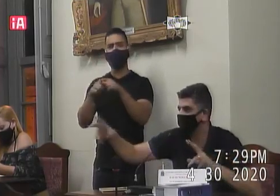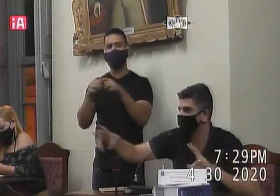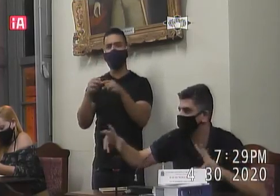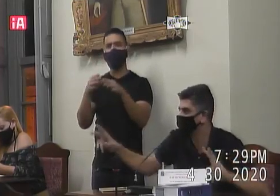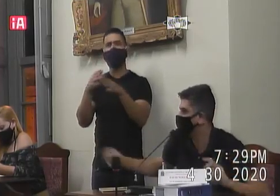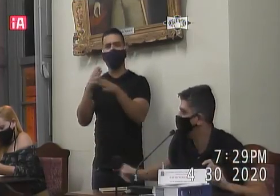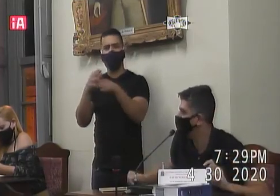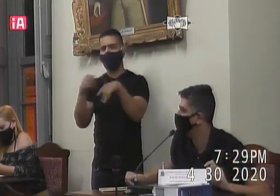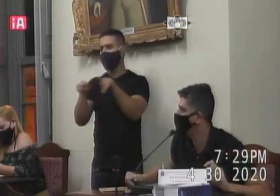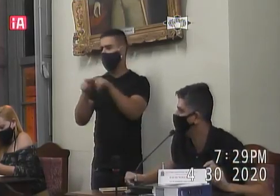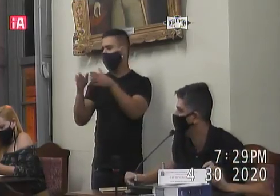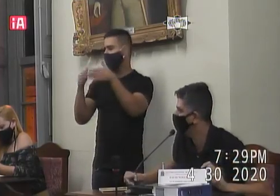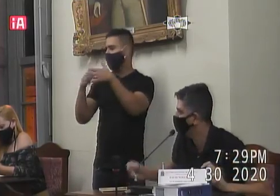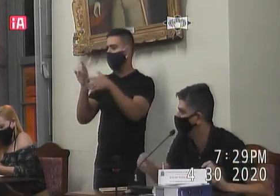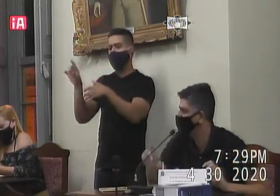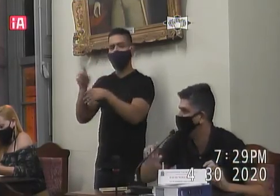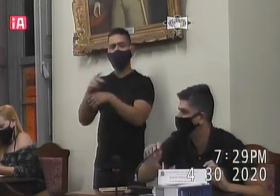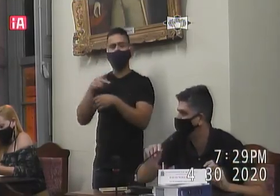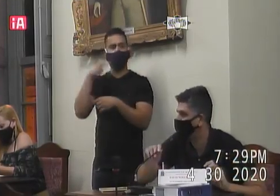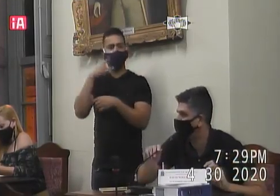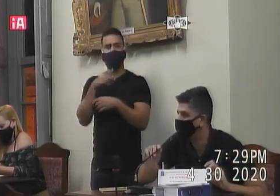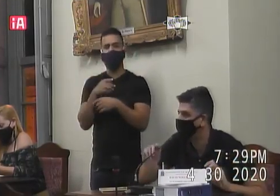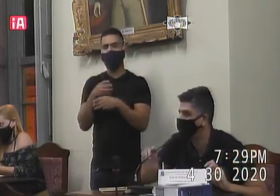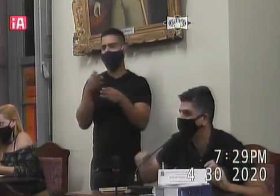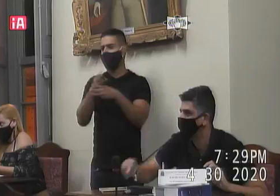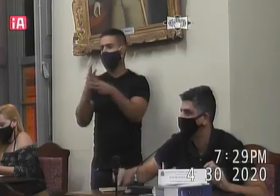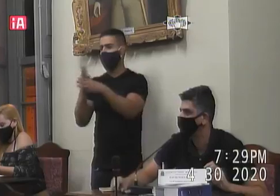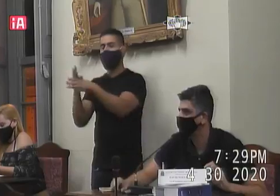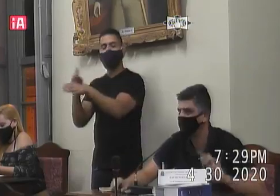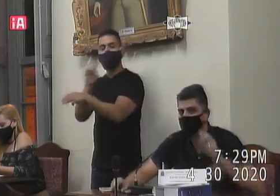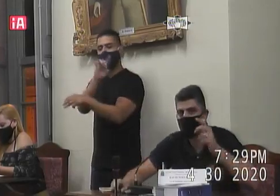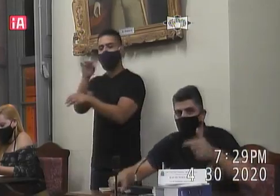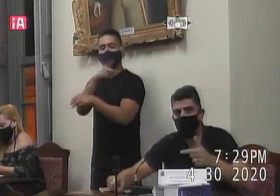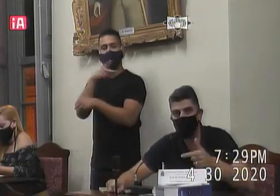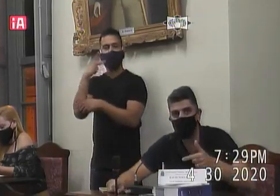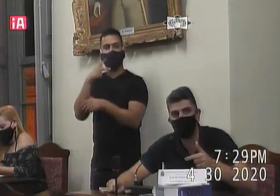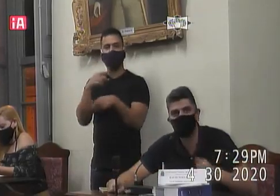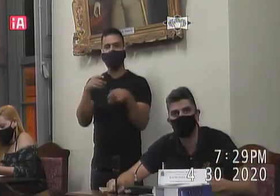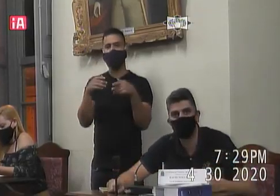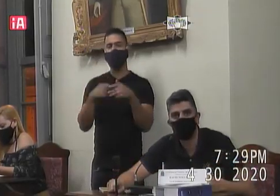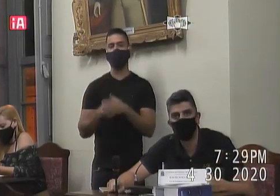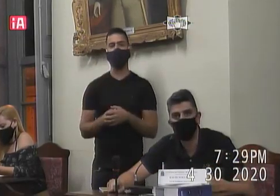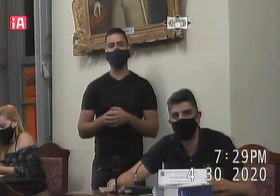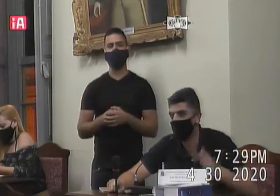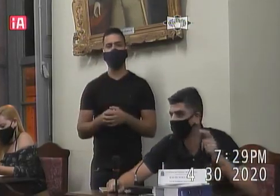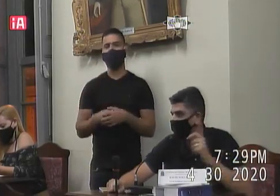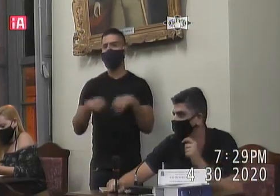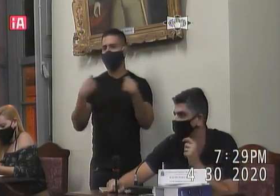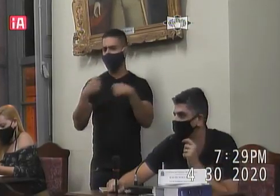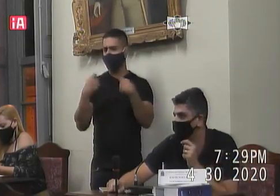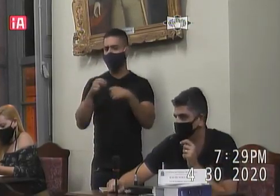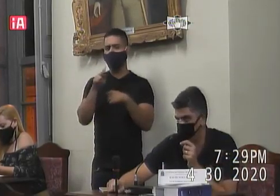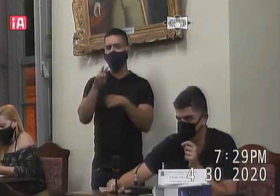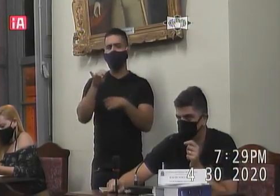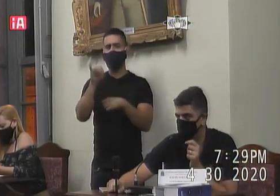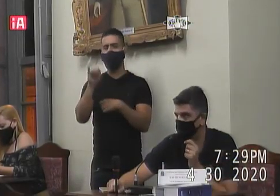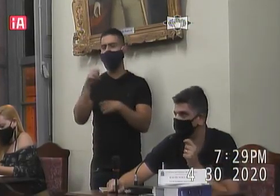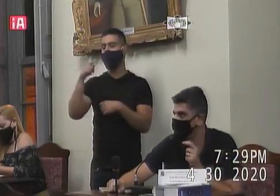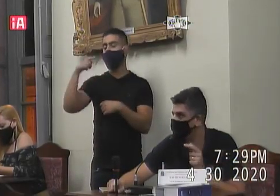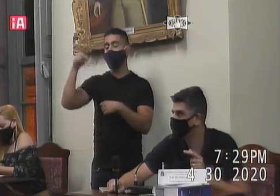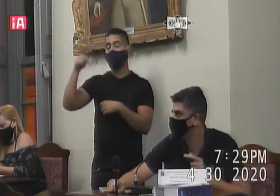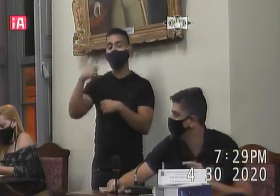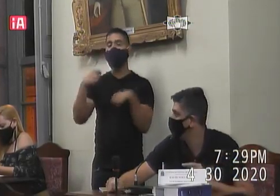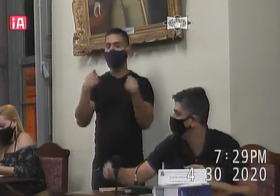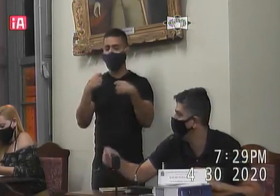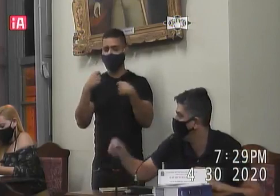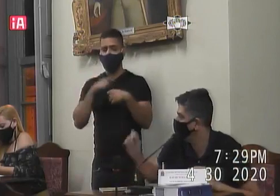Zap, no pedido dos outros vereadores aqui, porque chega para um, chega para todo mundo, precisando de uma UTI. Está lá em Rio das Flores, coitado. Está